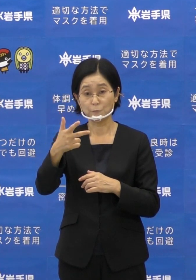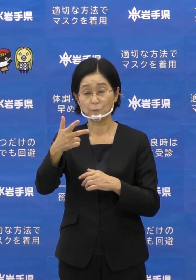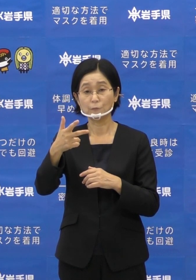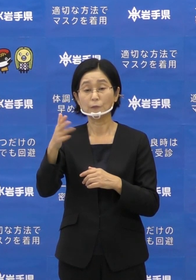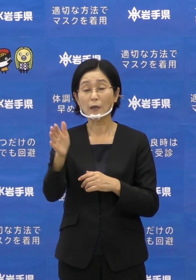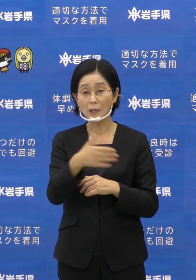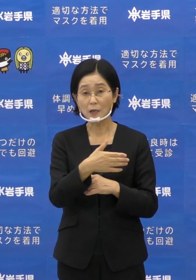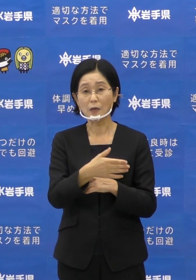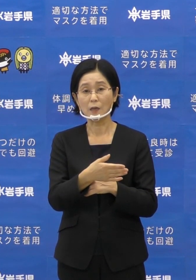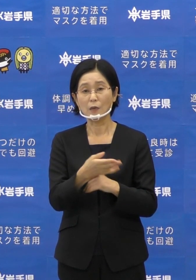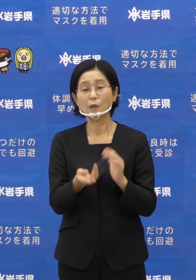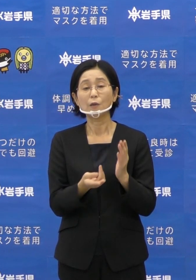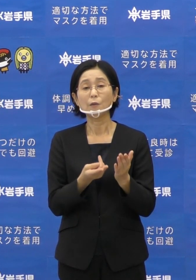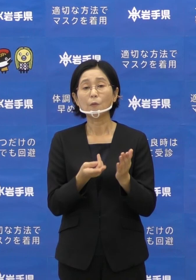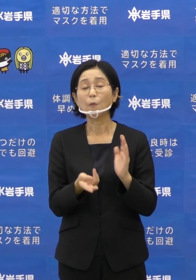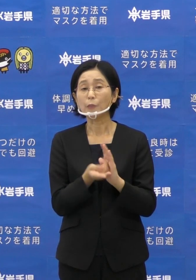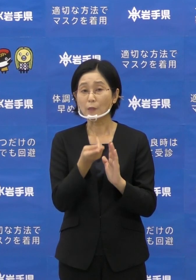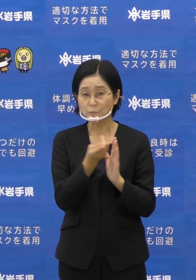ありました。